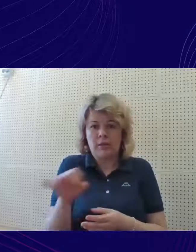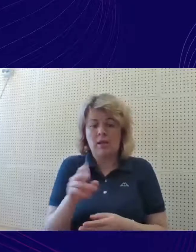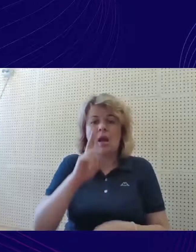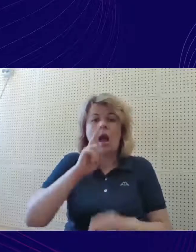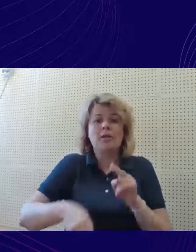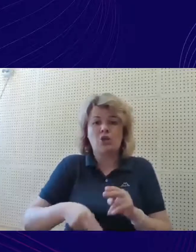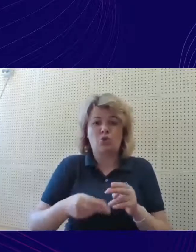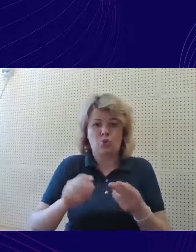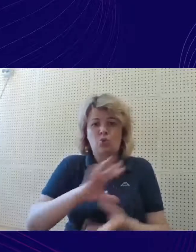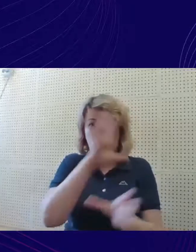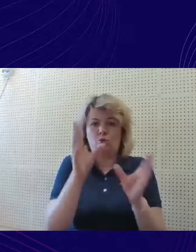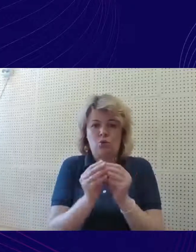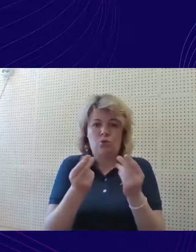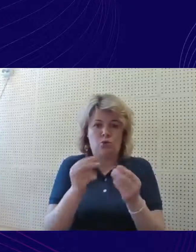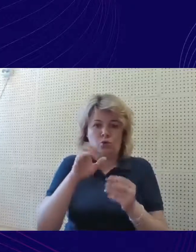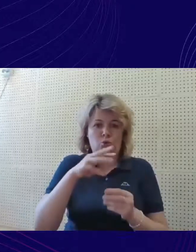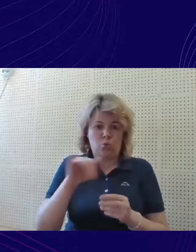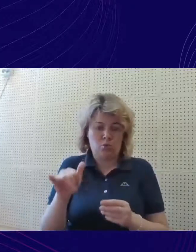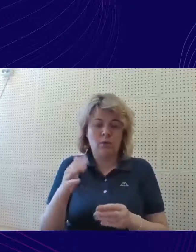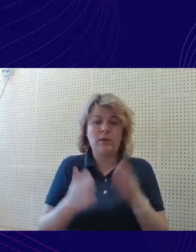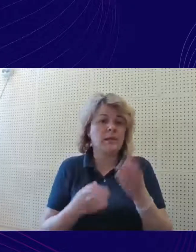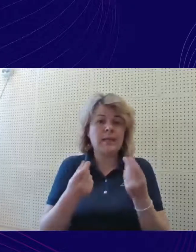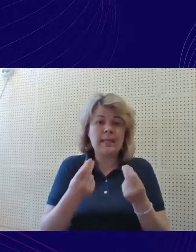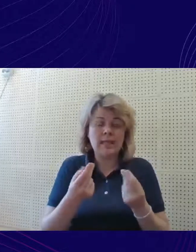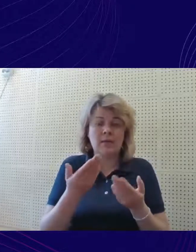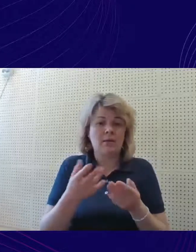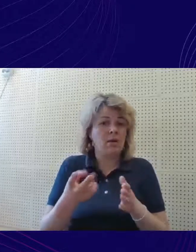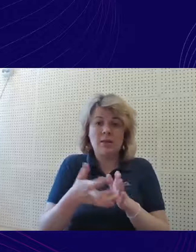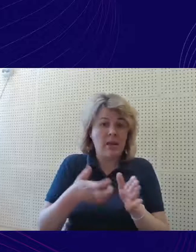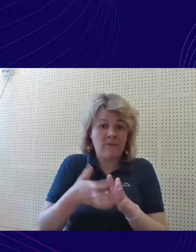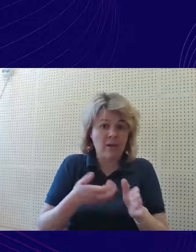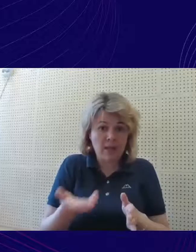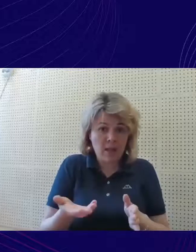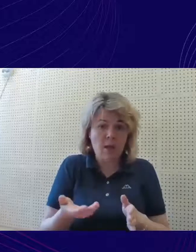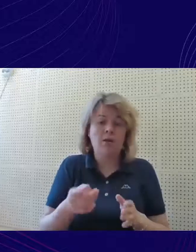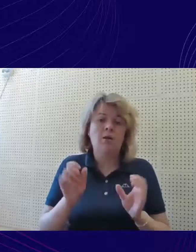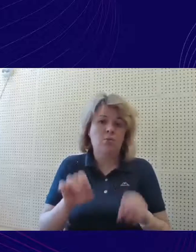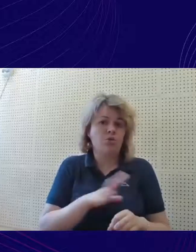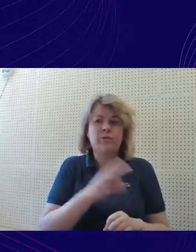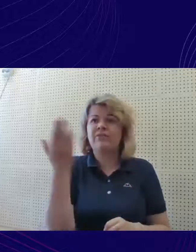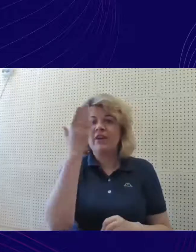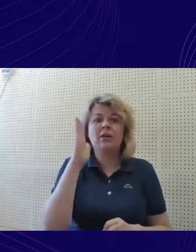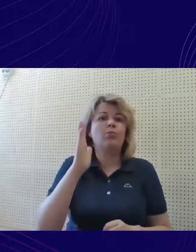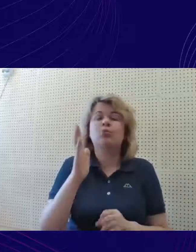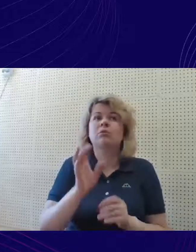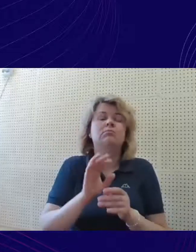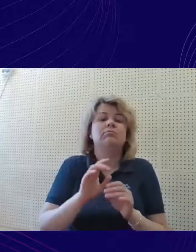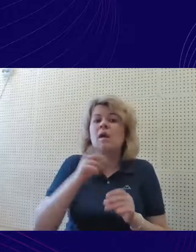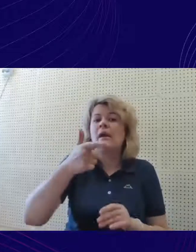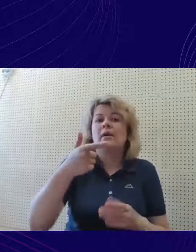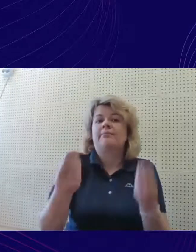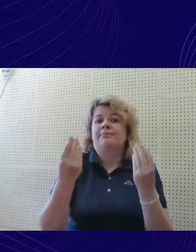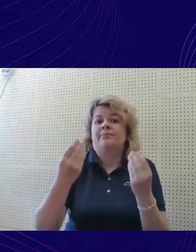Поэтому если денег не хватило, кино, может быть, будет и гениальным, но тебе-то надо решать проблему